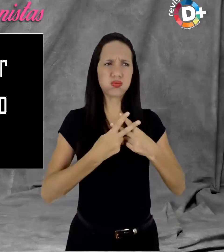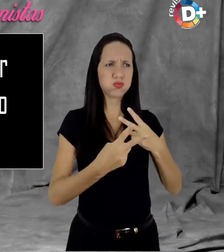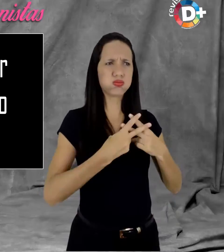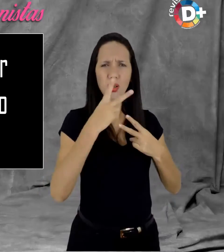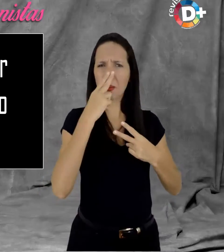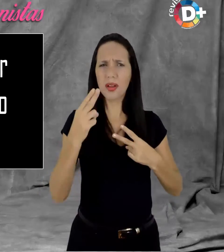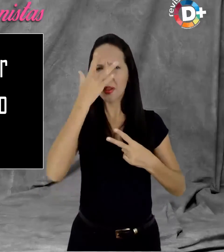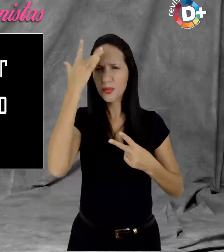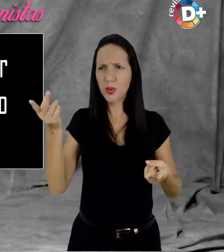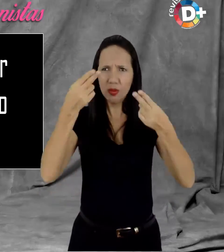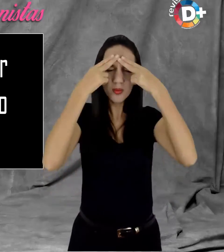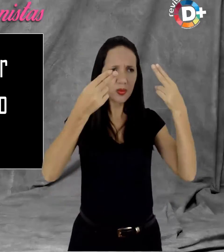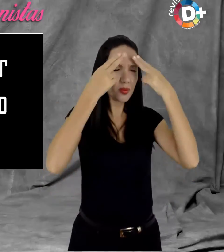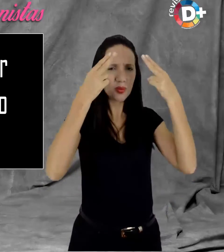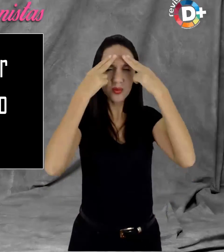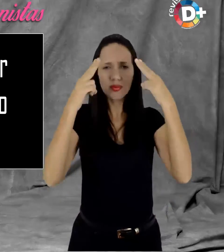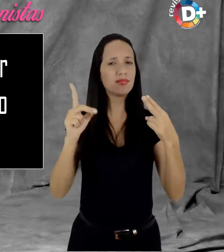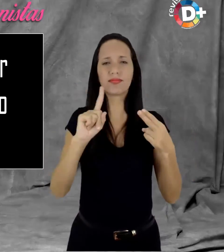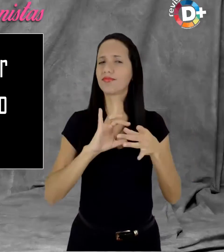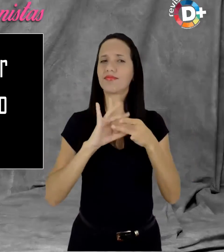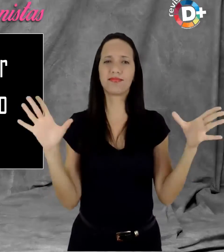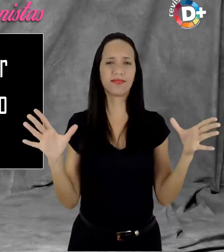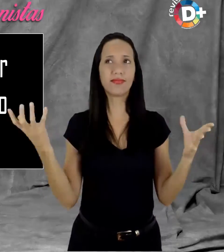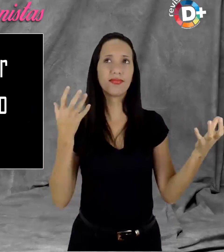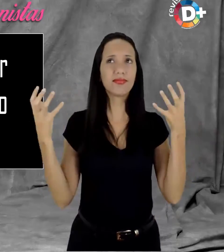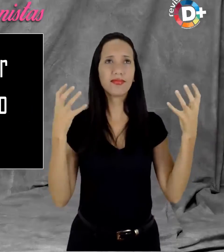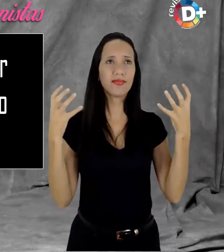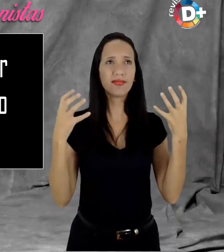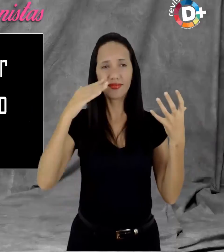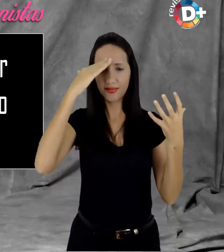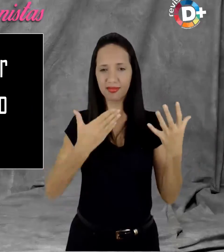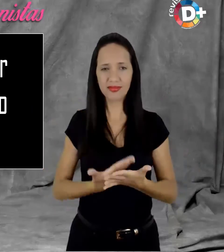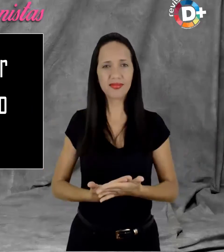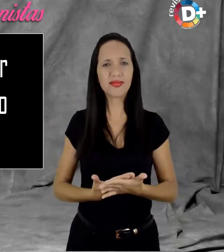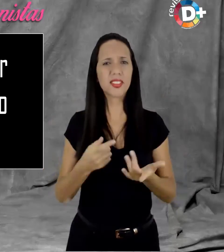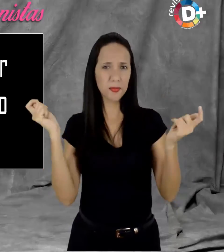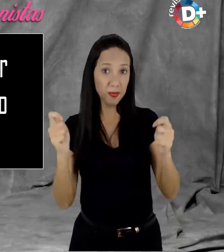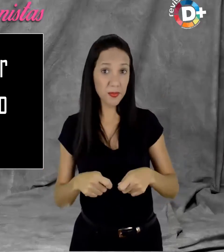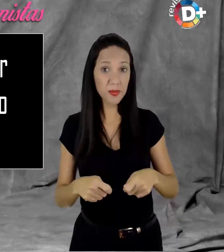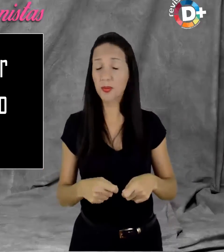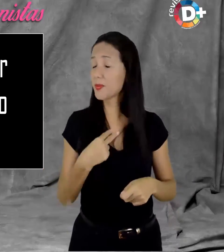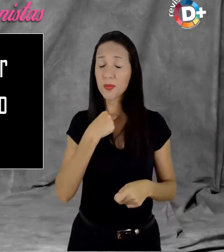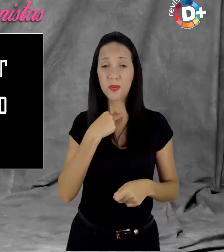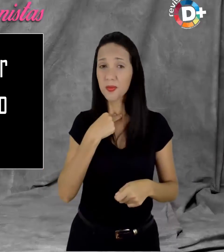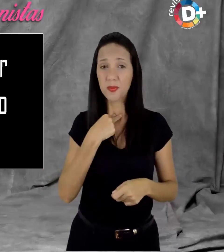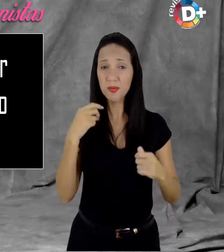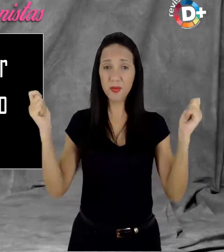ver aprisionada às expectativas dos outros. Não podemos permitir que alimentem nossas crenças